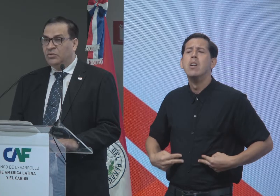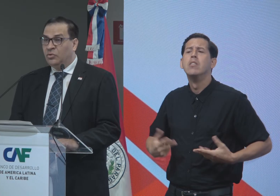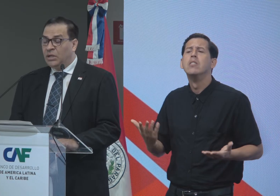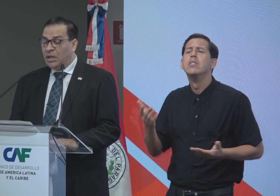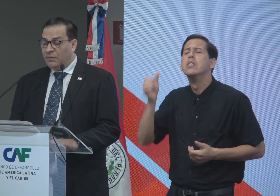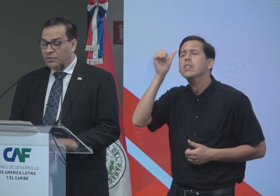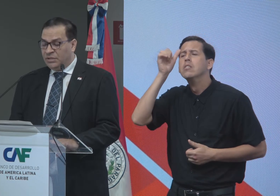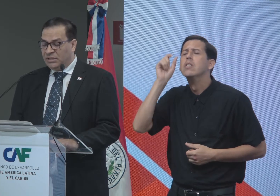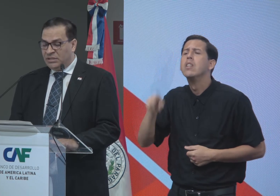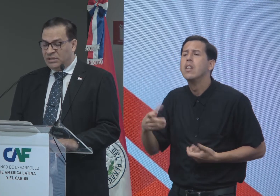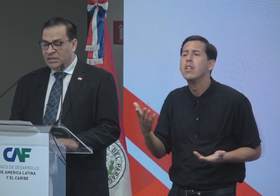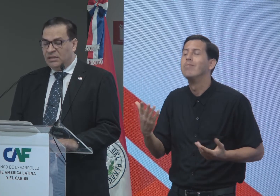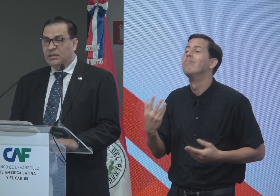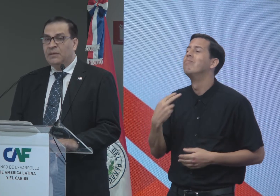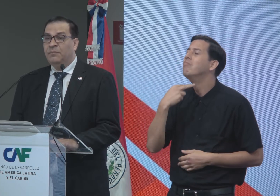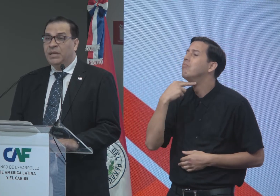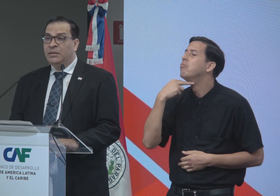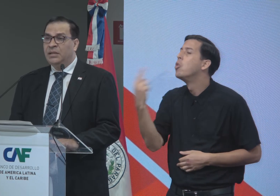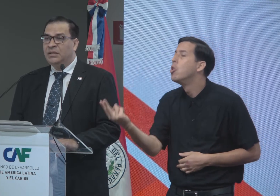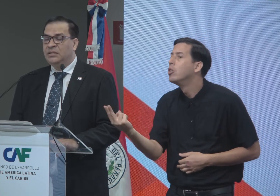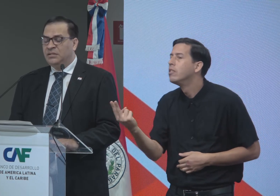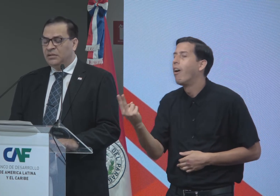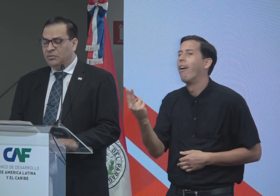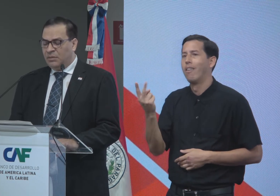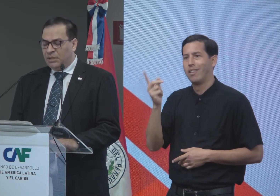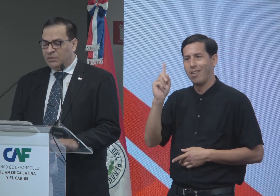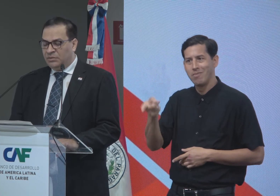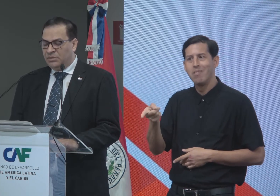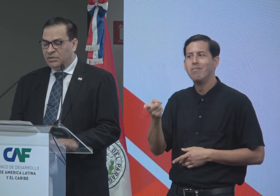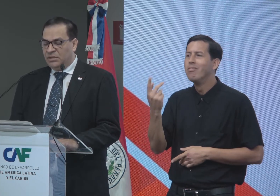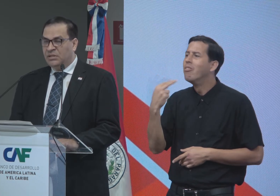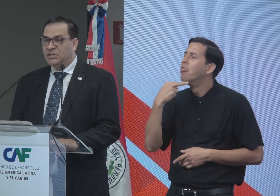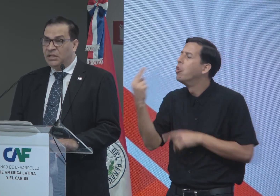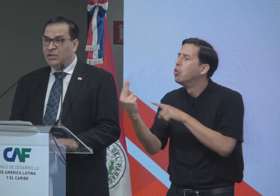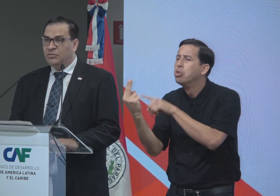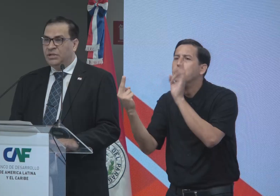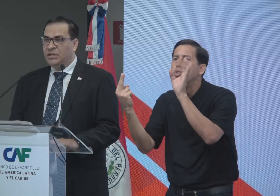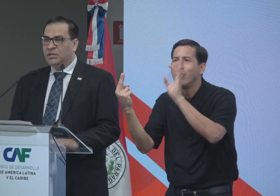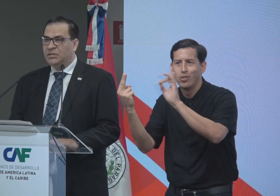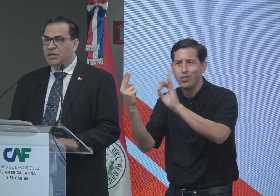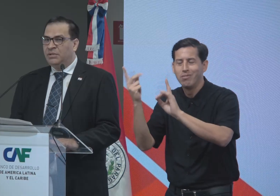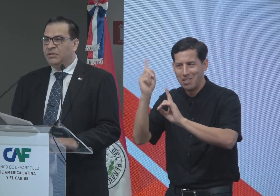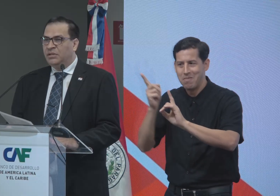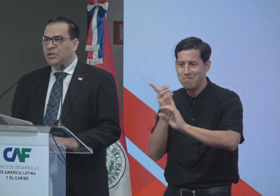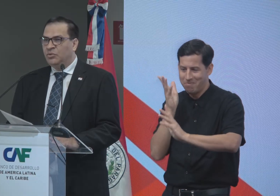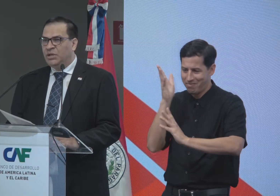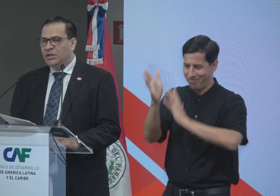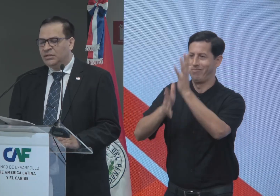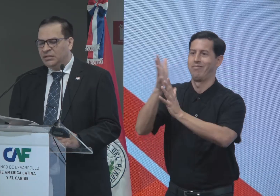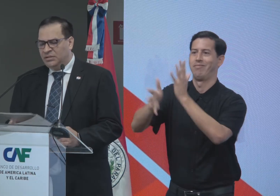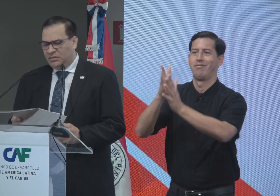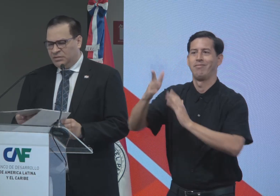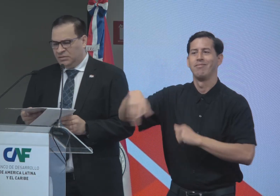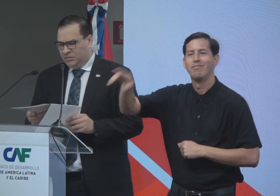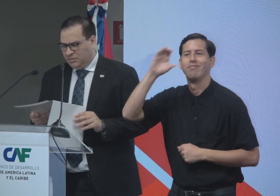donde todas las voces, también las que se dicen con las manos, sean escuchadas. AUYBT, muchas